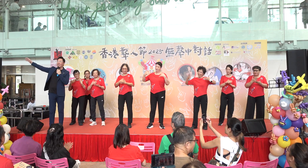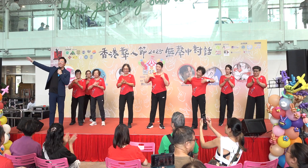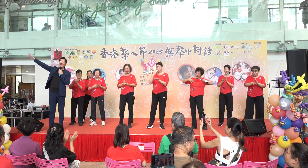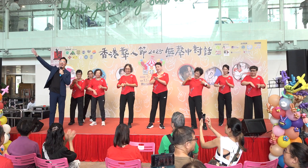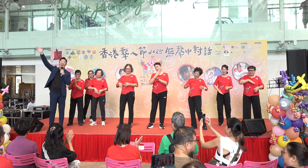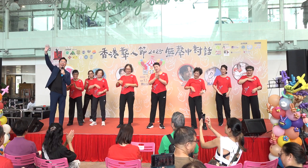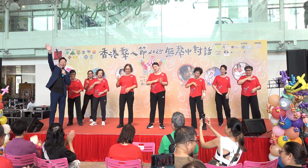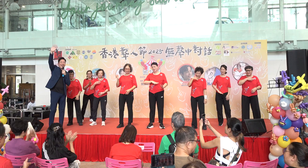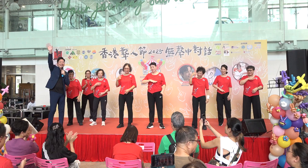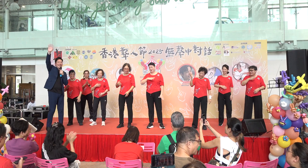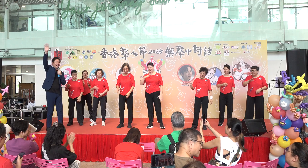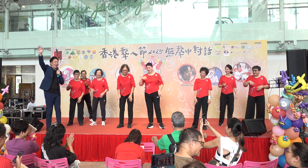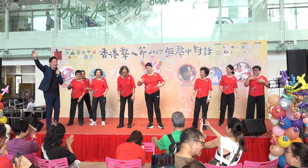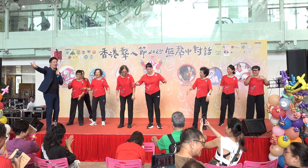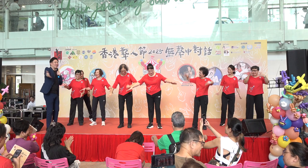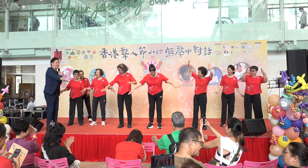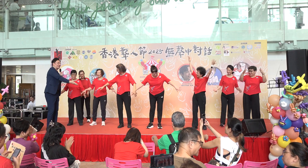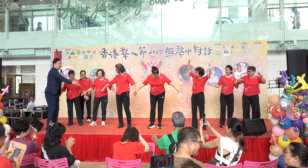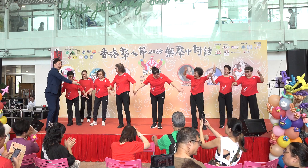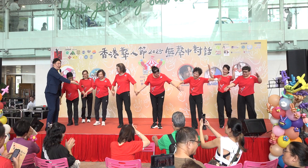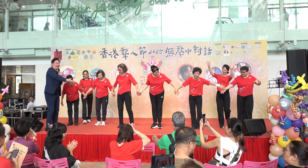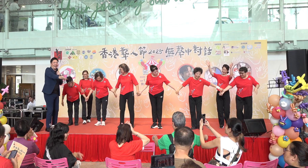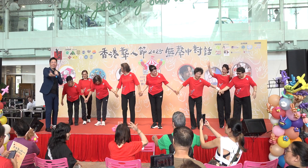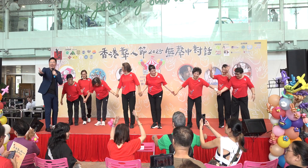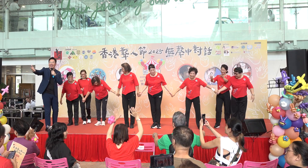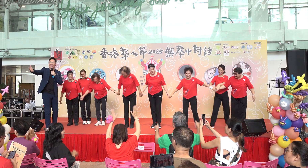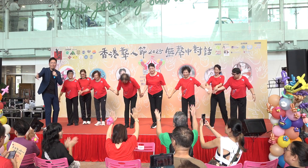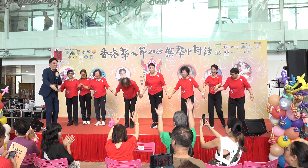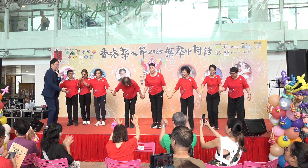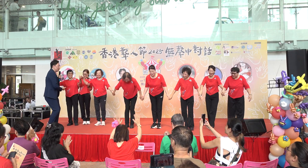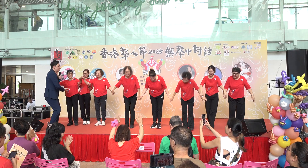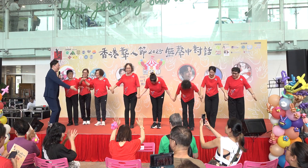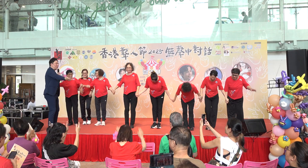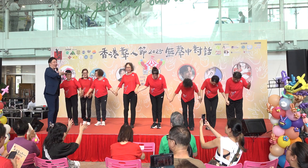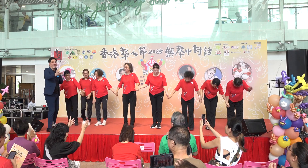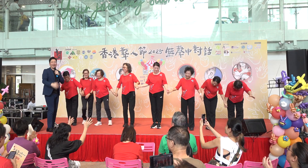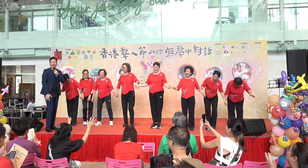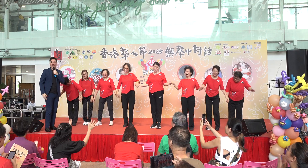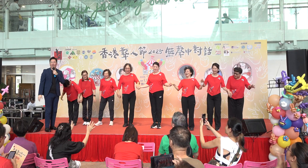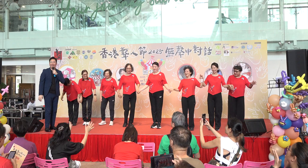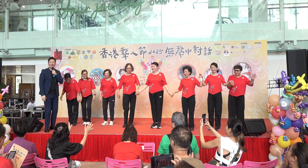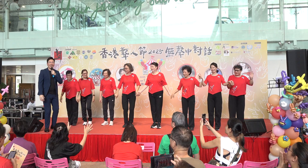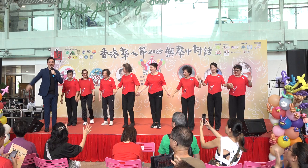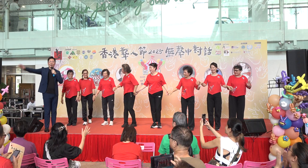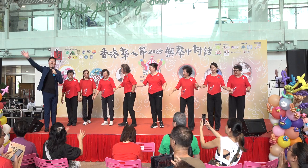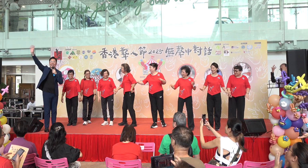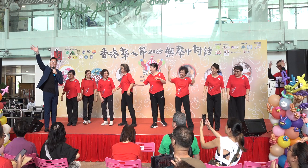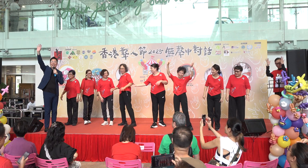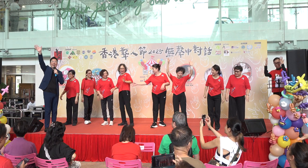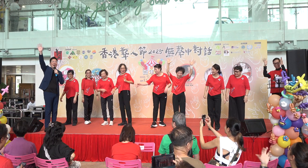多謝。我哋再一次俾掌聲，我哋嘅一班幫我做熟手語嘅龍友，亦都大家多謝大家。